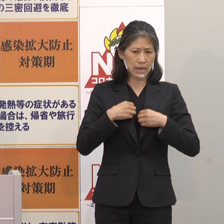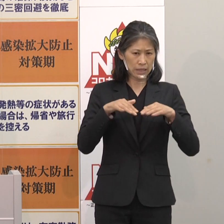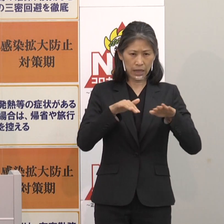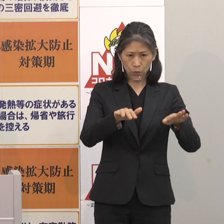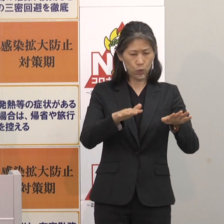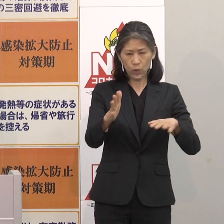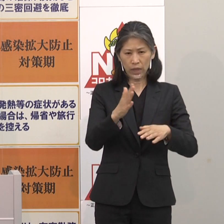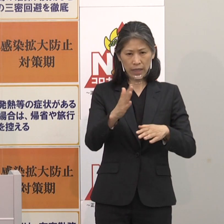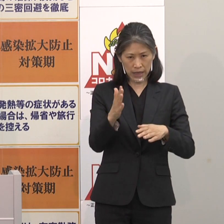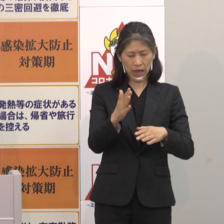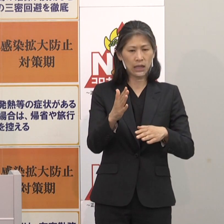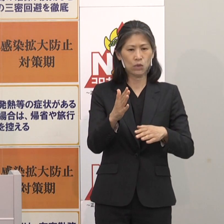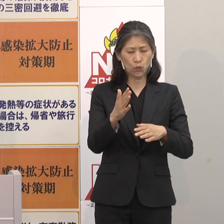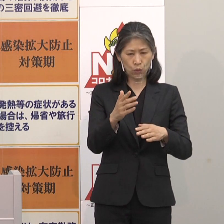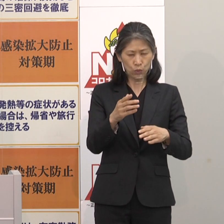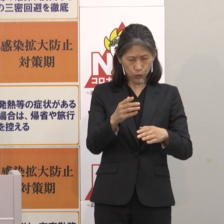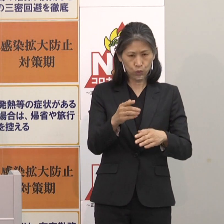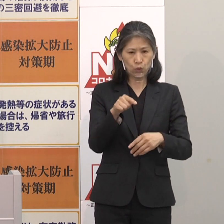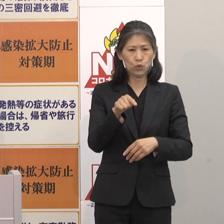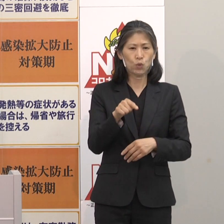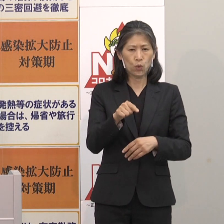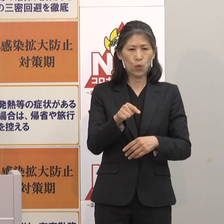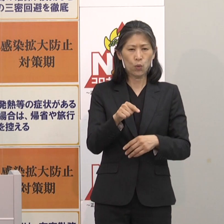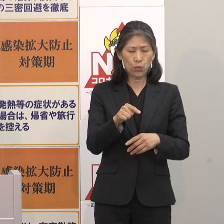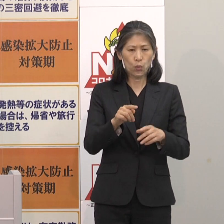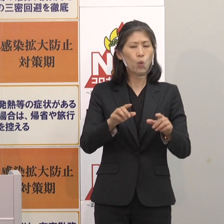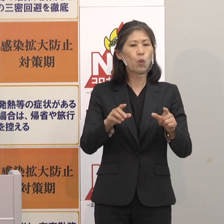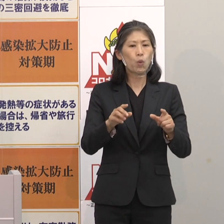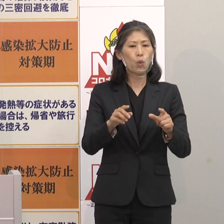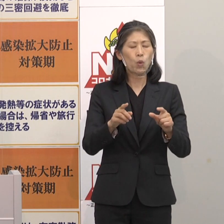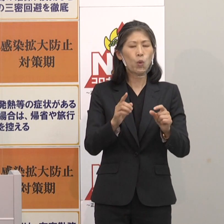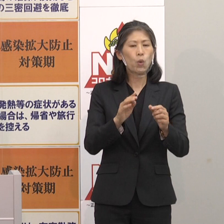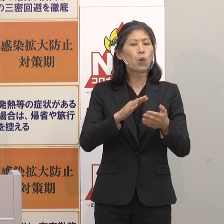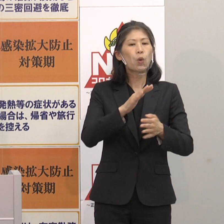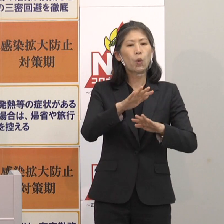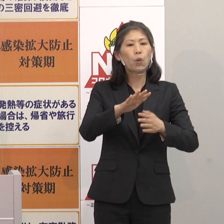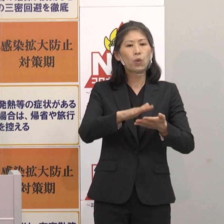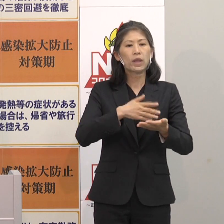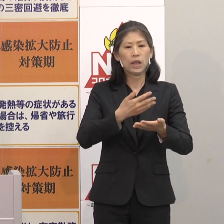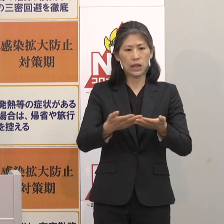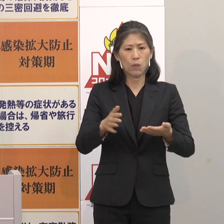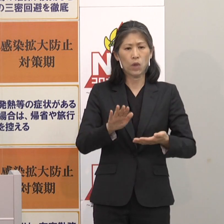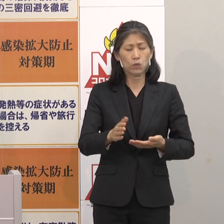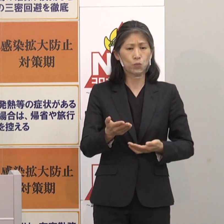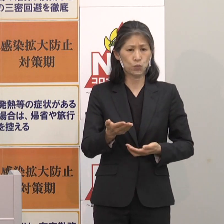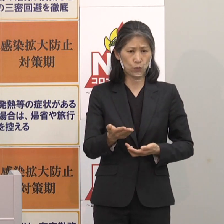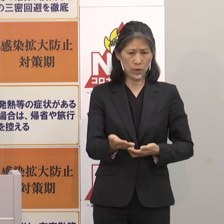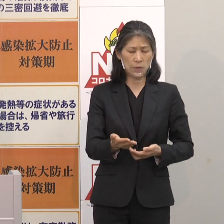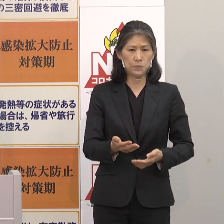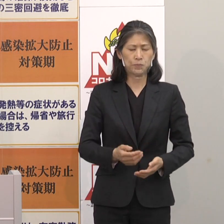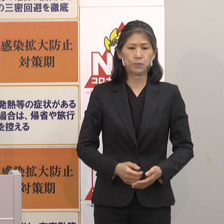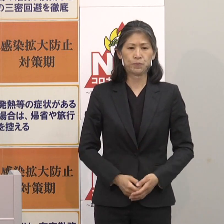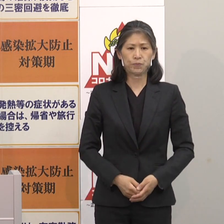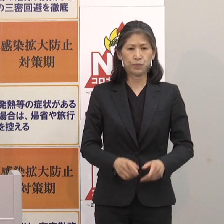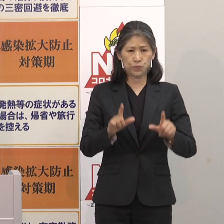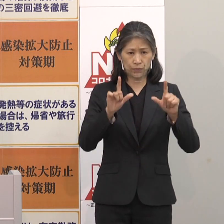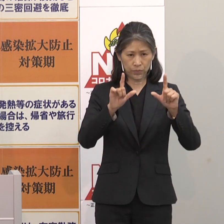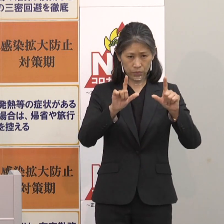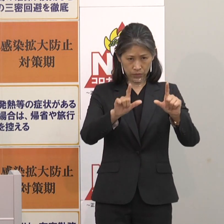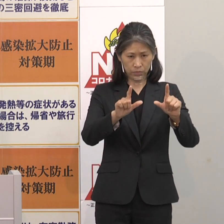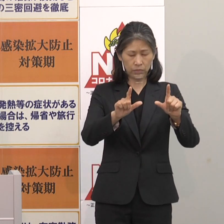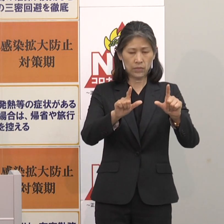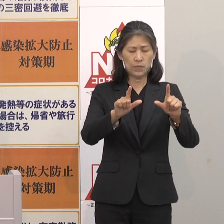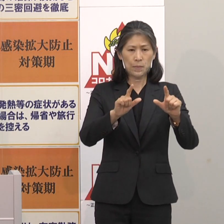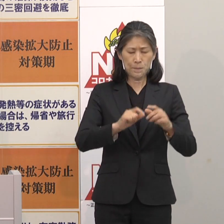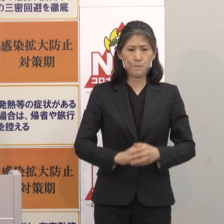まず会食という意味ではいろんなデータが当初から出てきていたと思います。それ